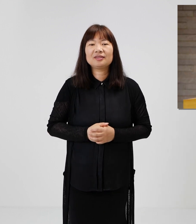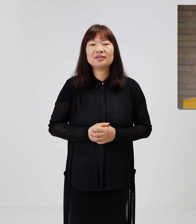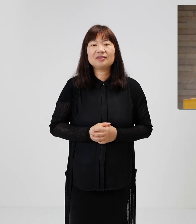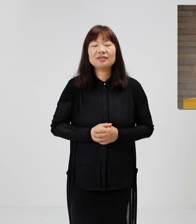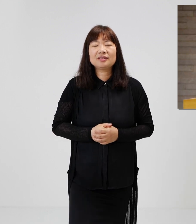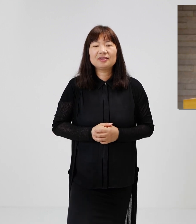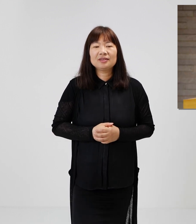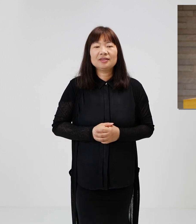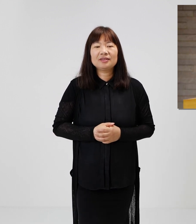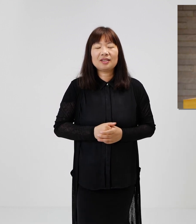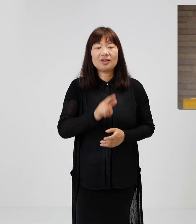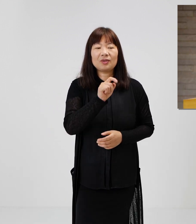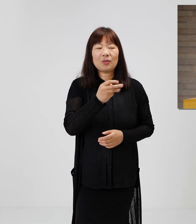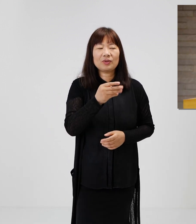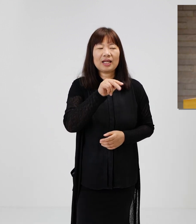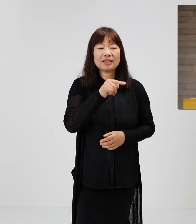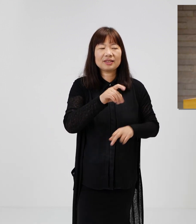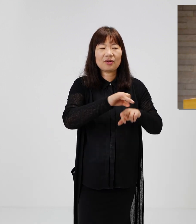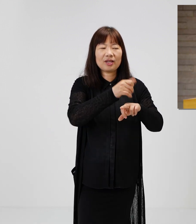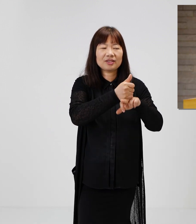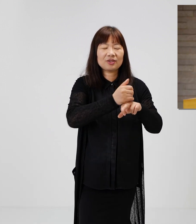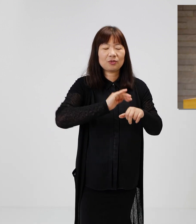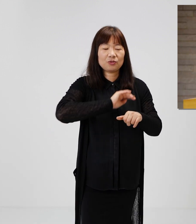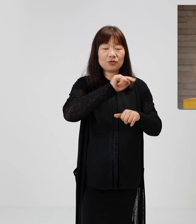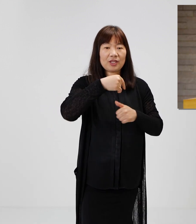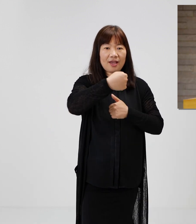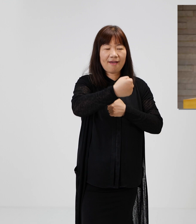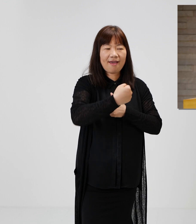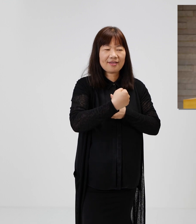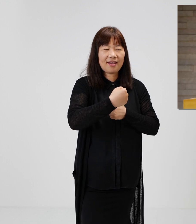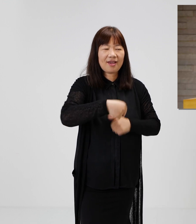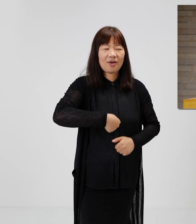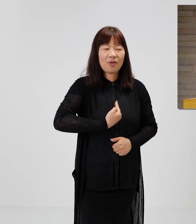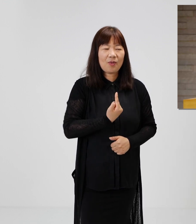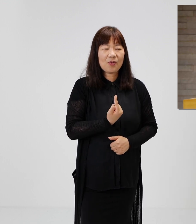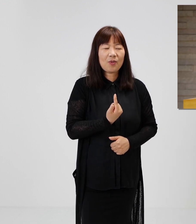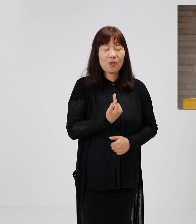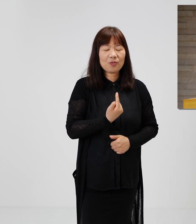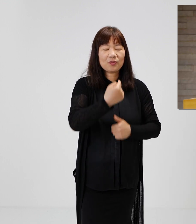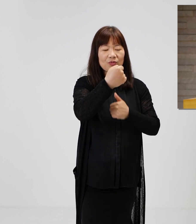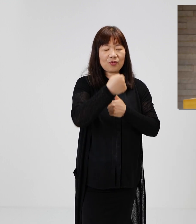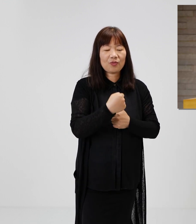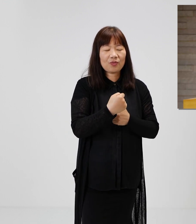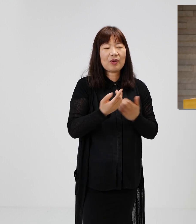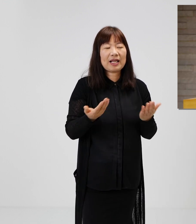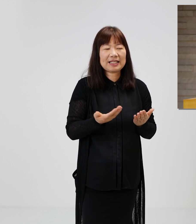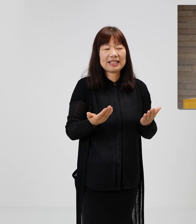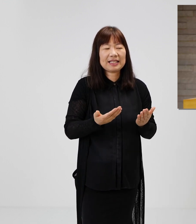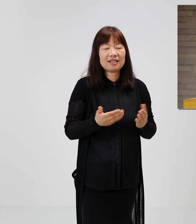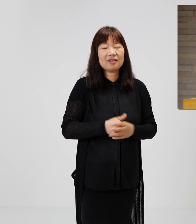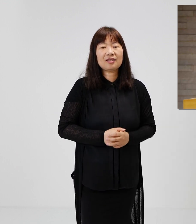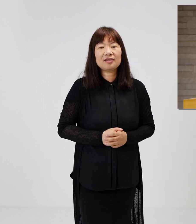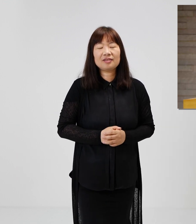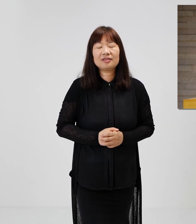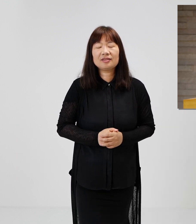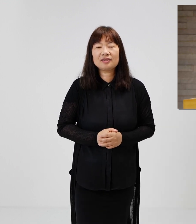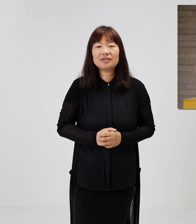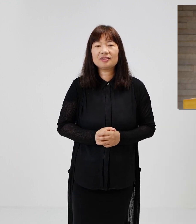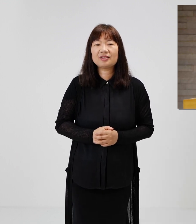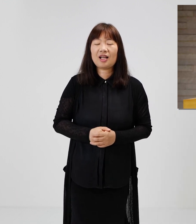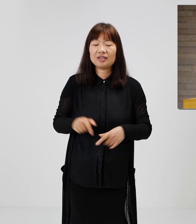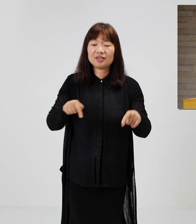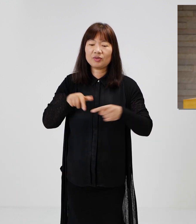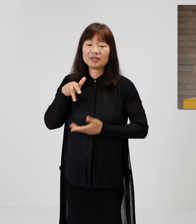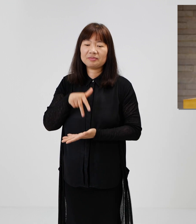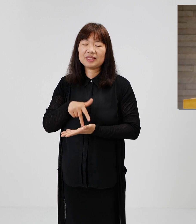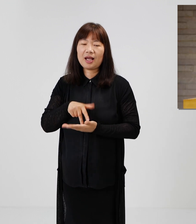이것은 고레스 왕이 우리로 하여금 홀로 하게 하신 역사다. 사실은